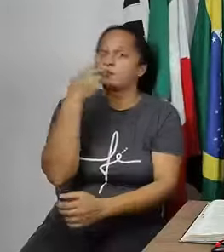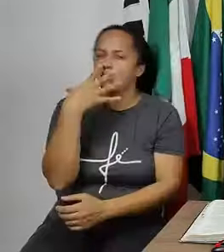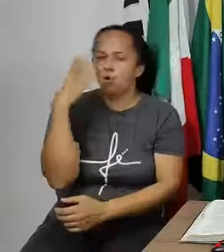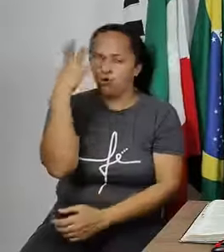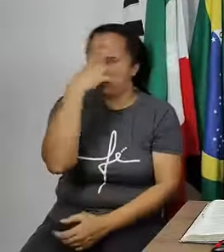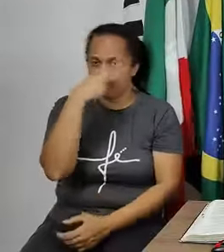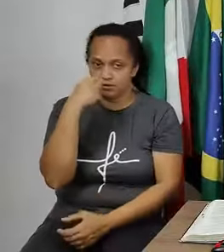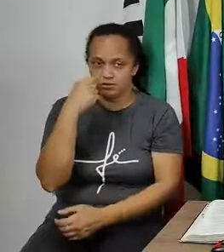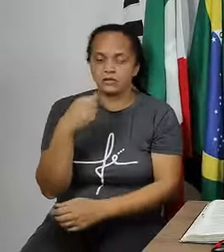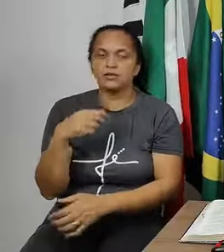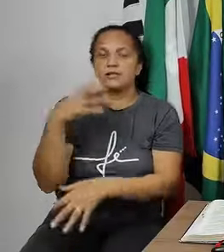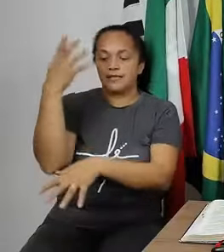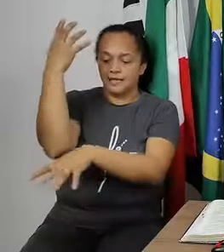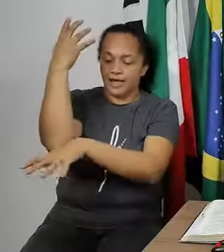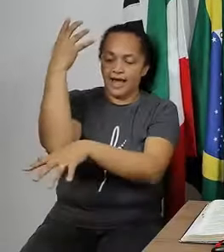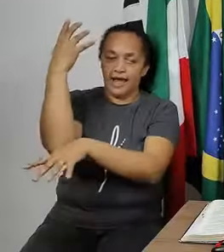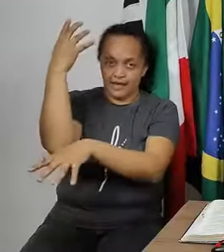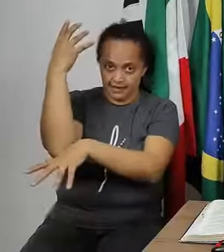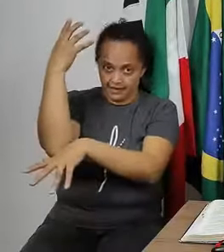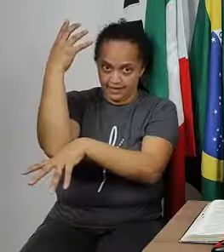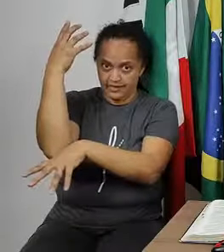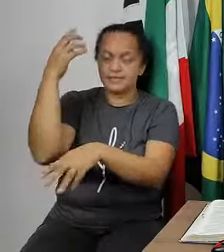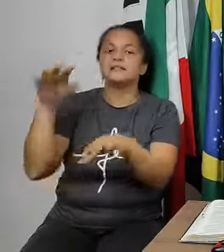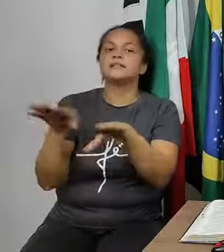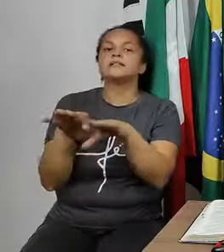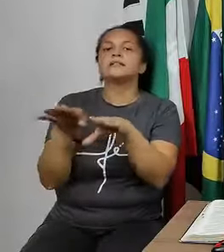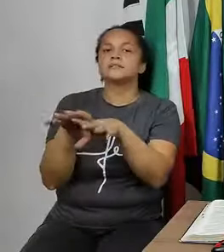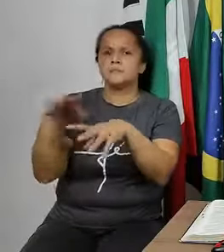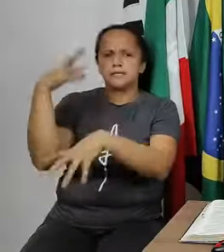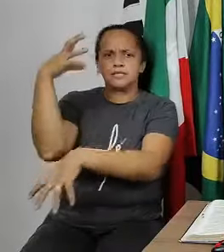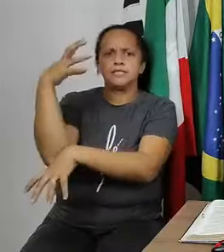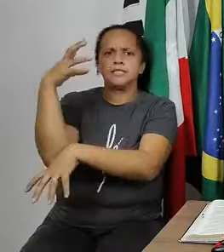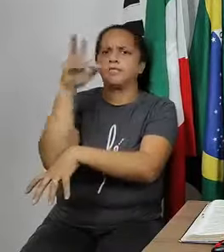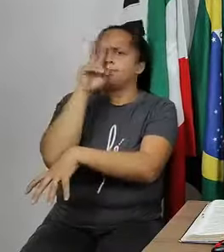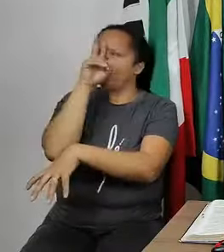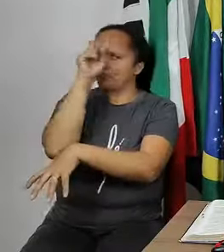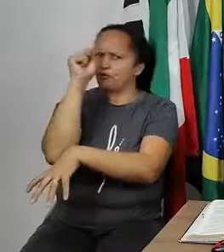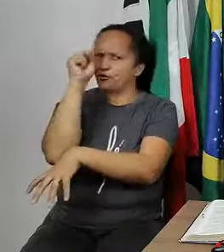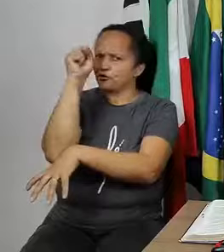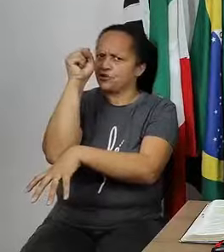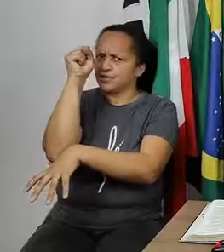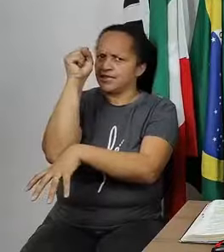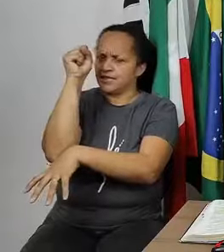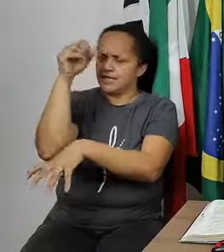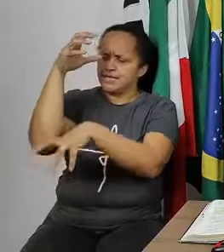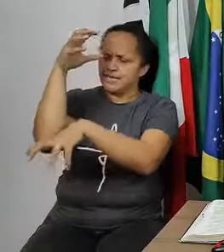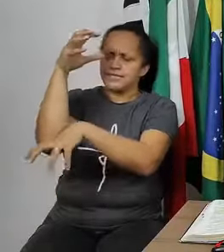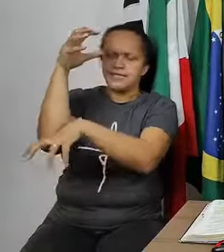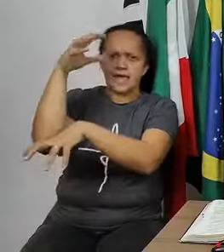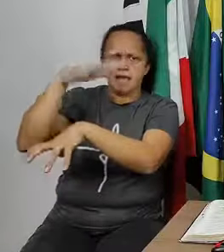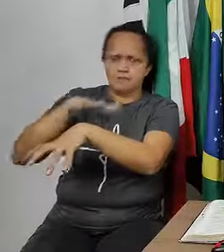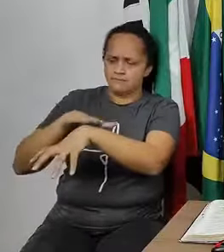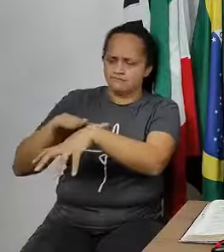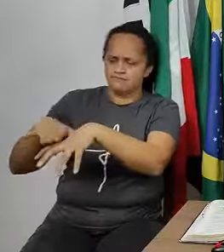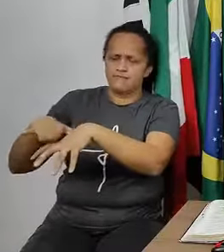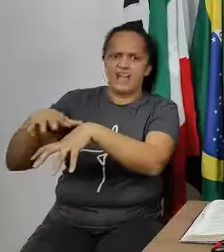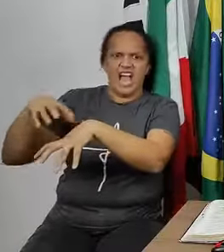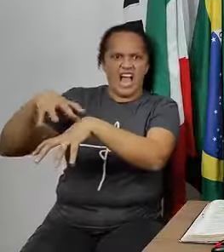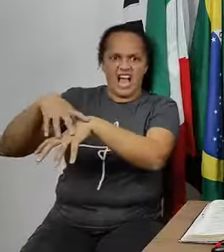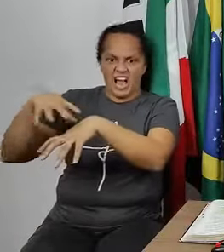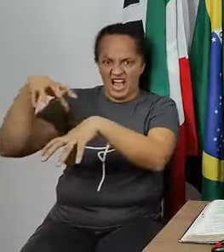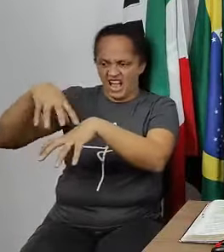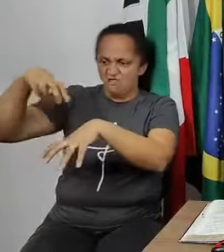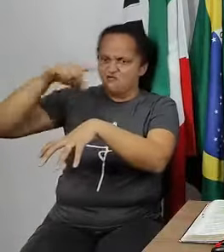o tronco, né, no solo. Quanto mais profunda for